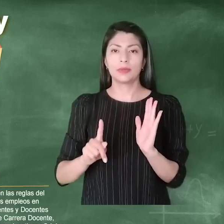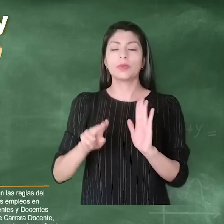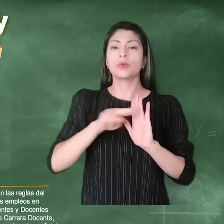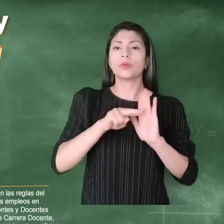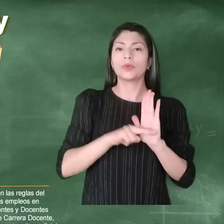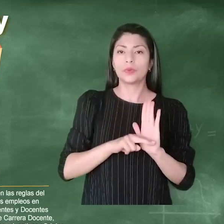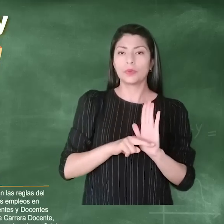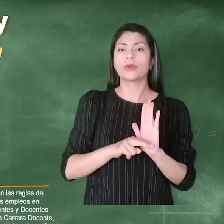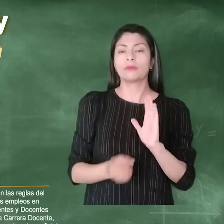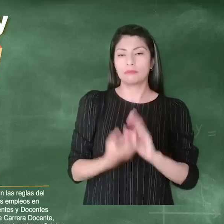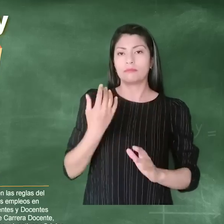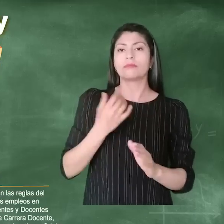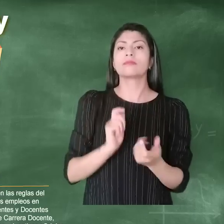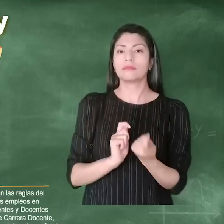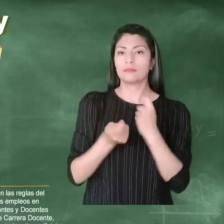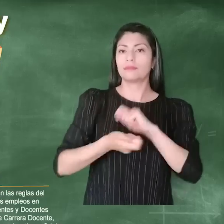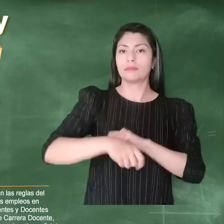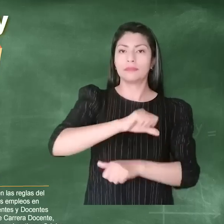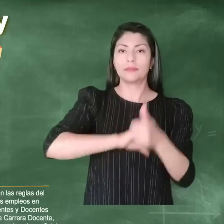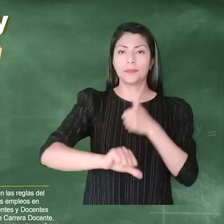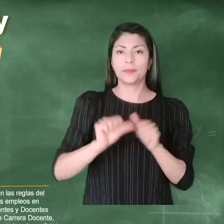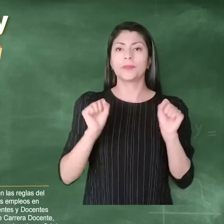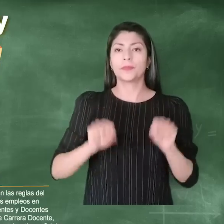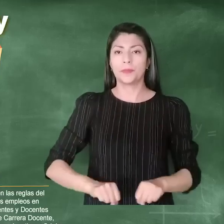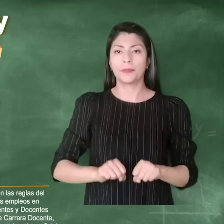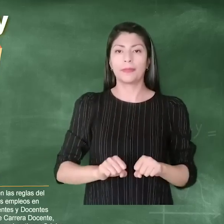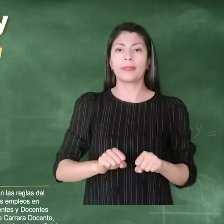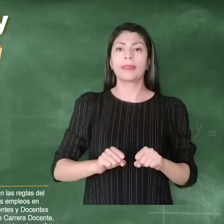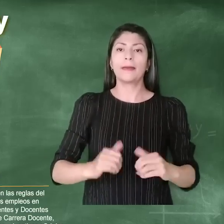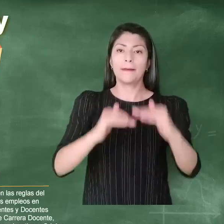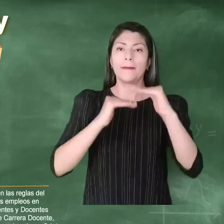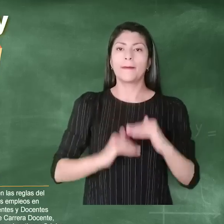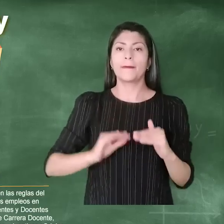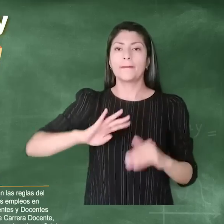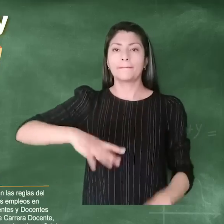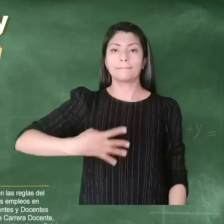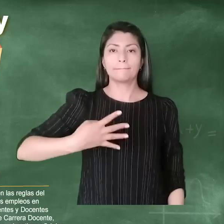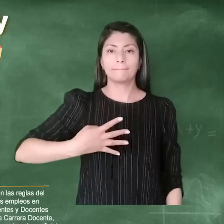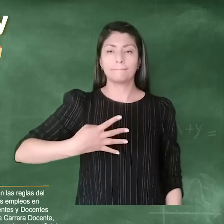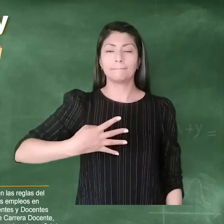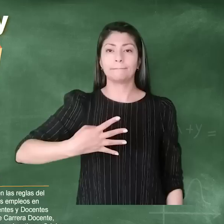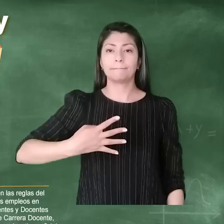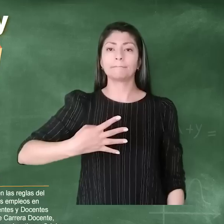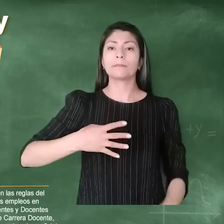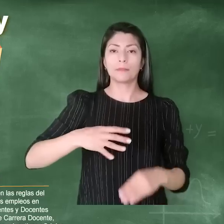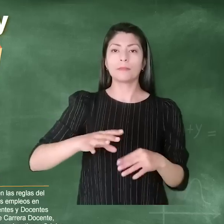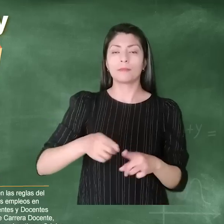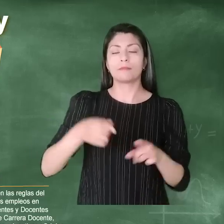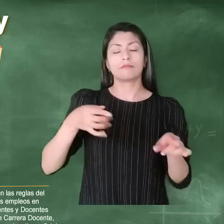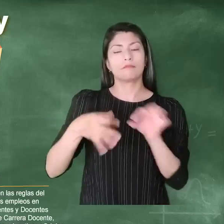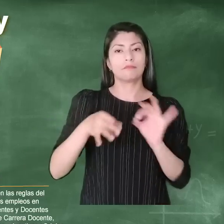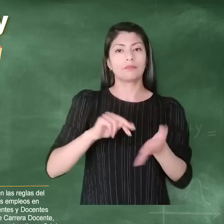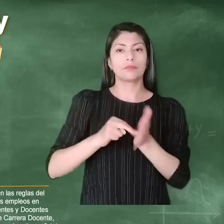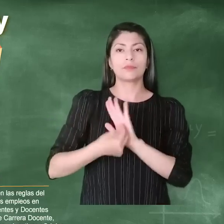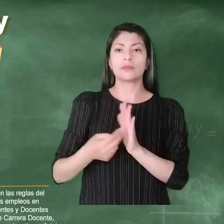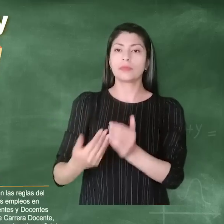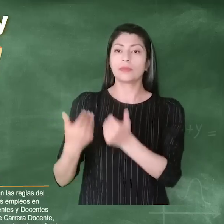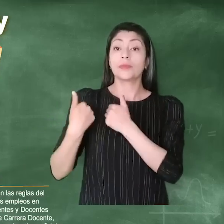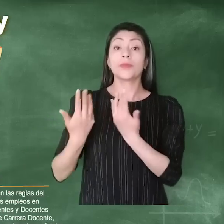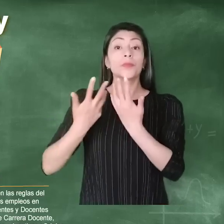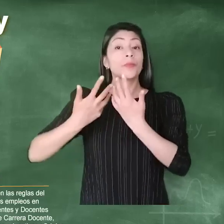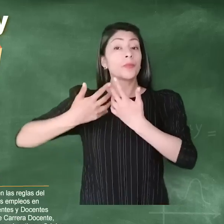de 2021 o en la norma que lo modifique o sustituya. Parágrafo 4. Bajo su